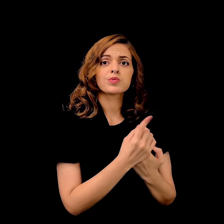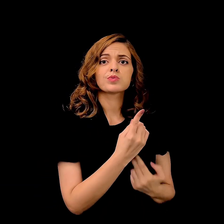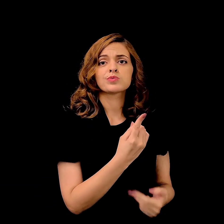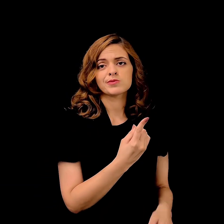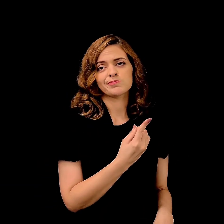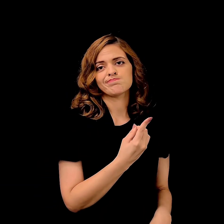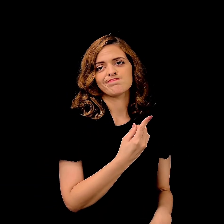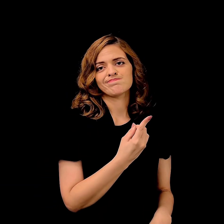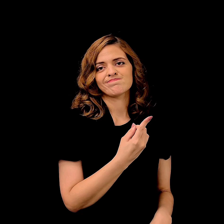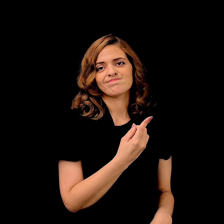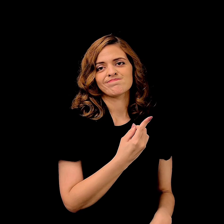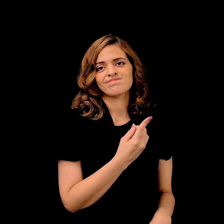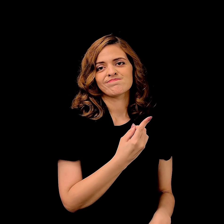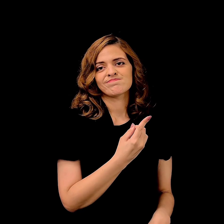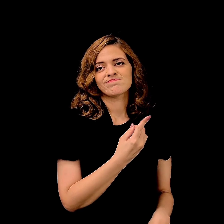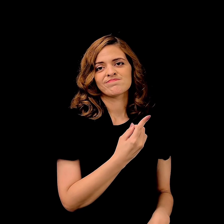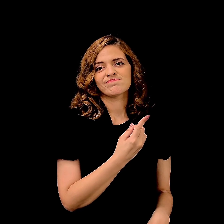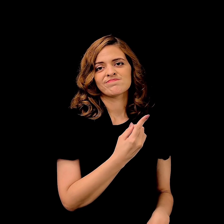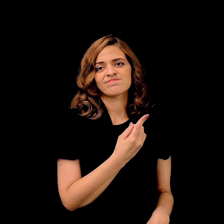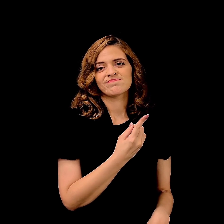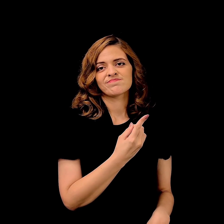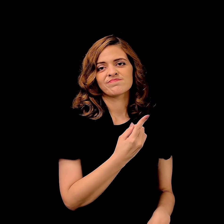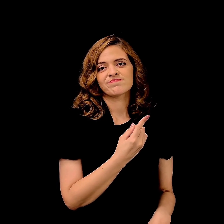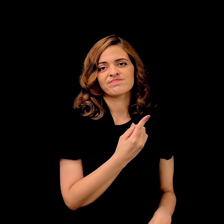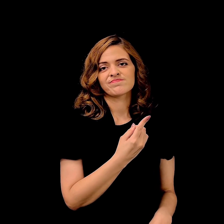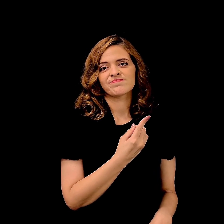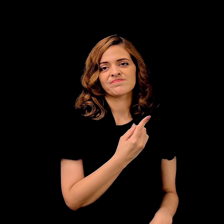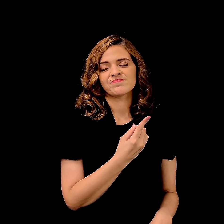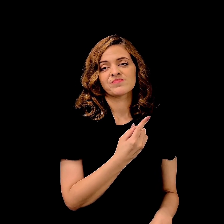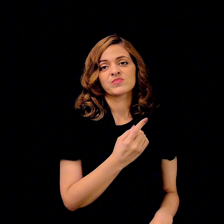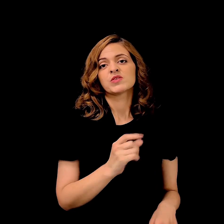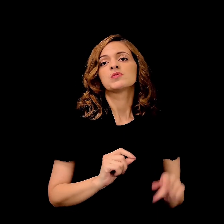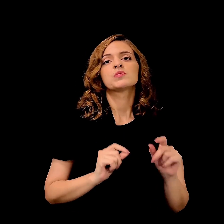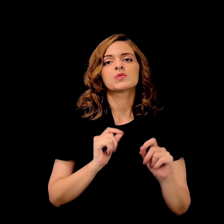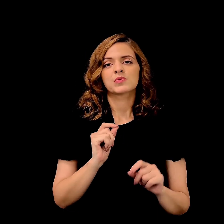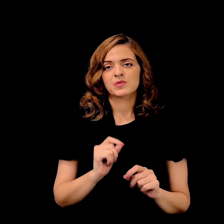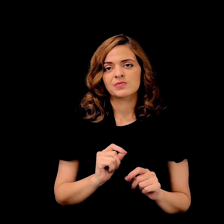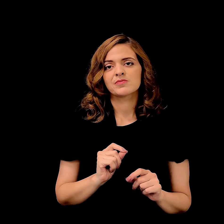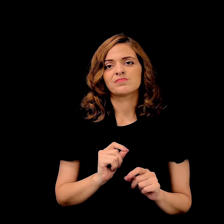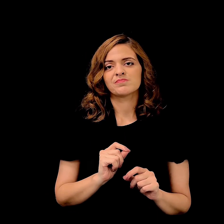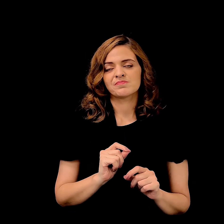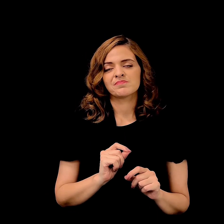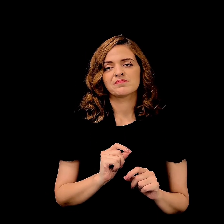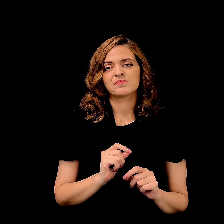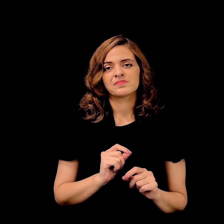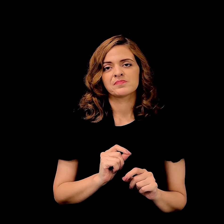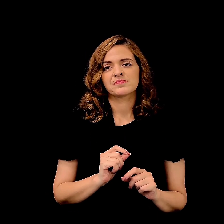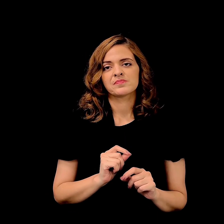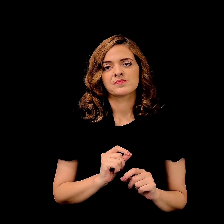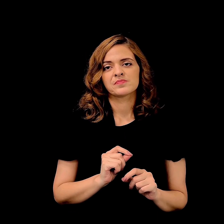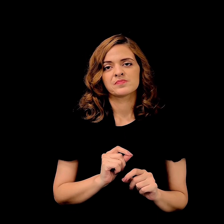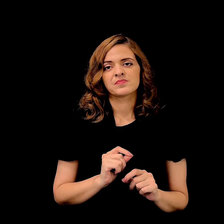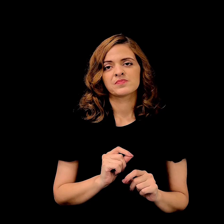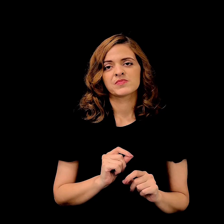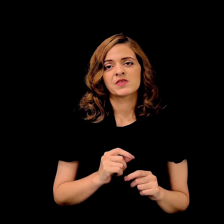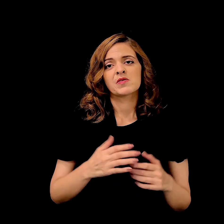só carne. E aí fica mais